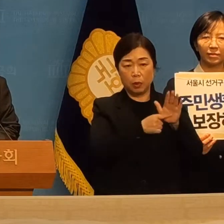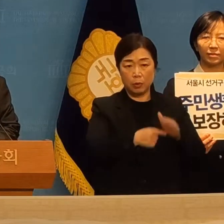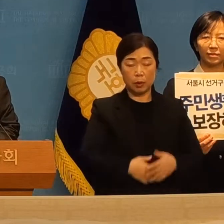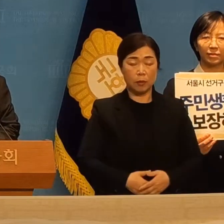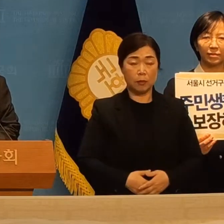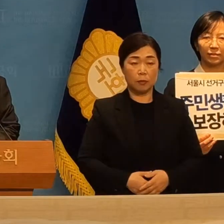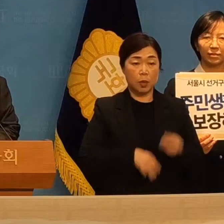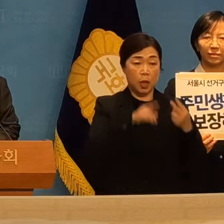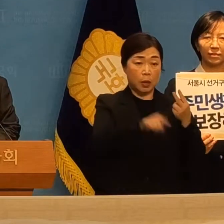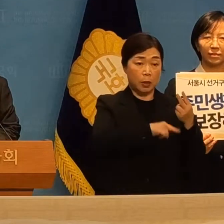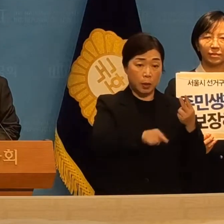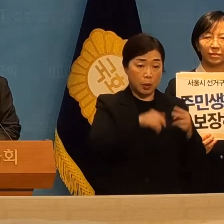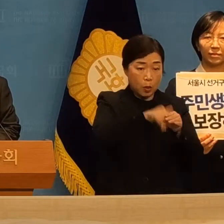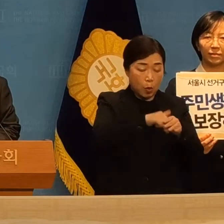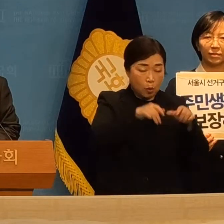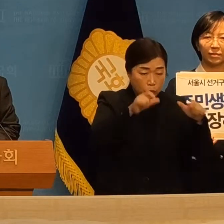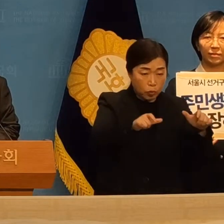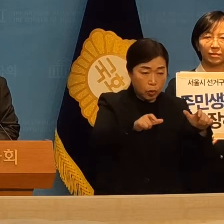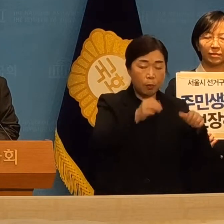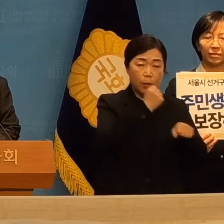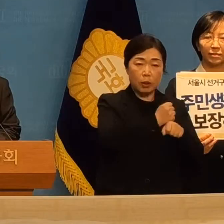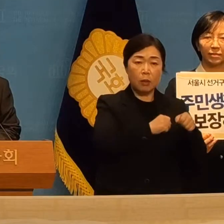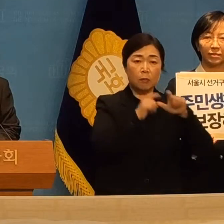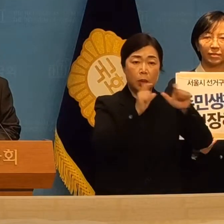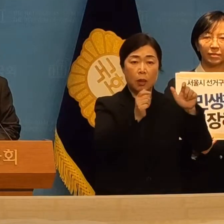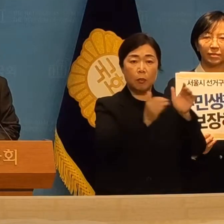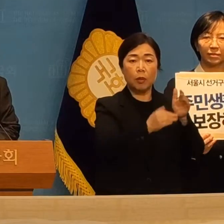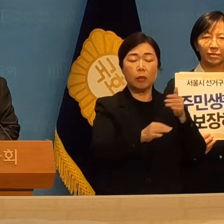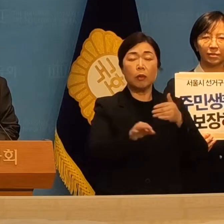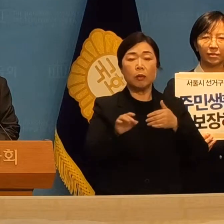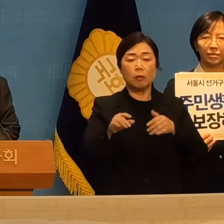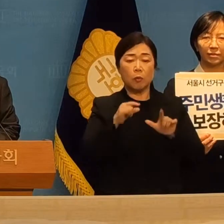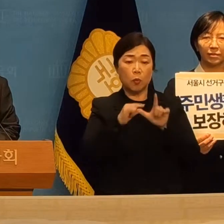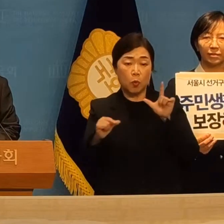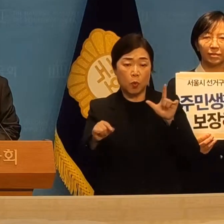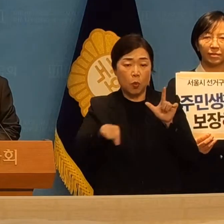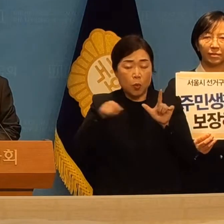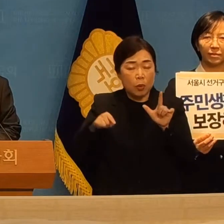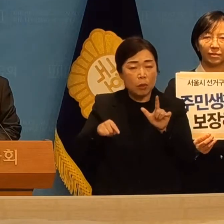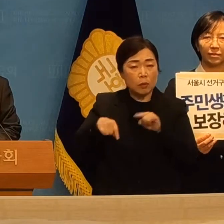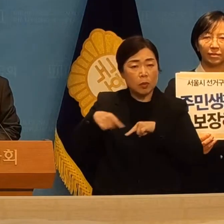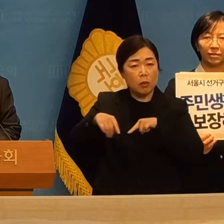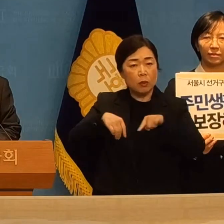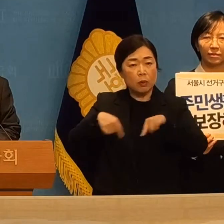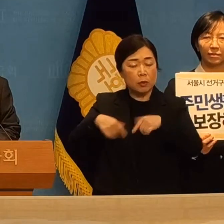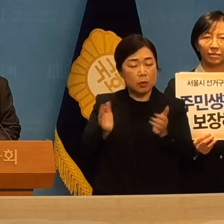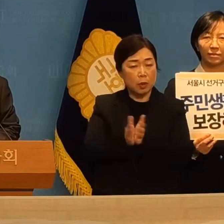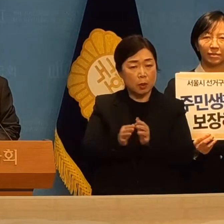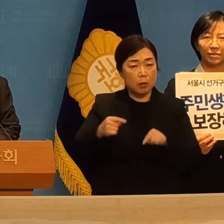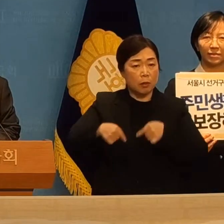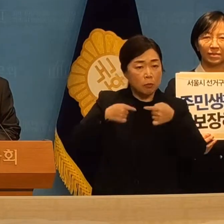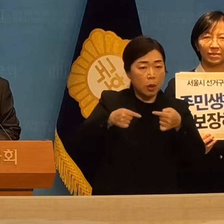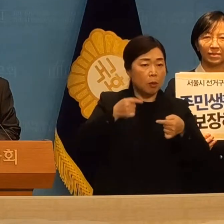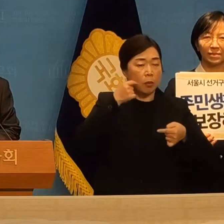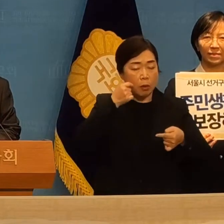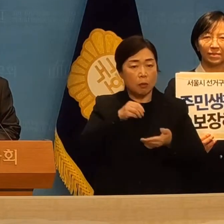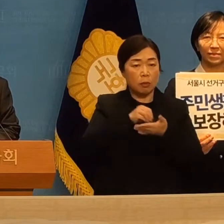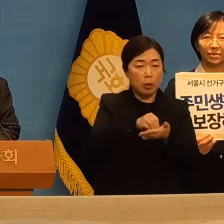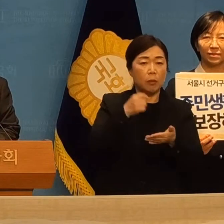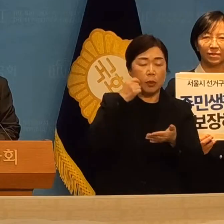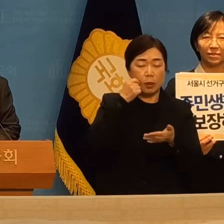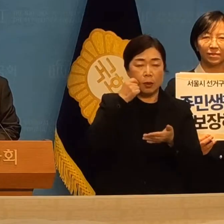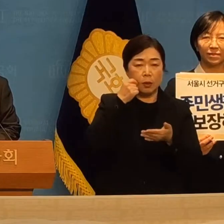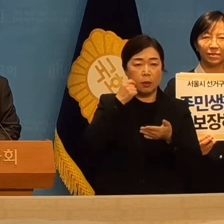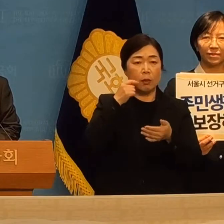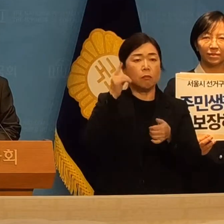구조로 군소정당의 의회 진출을 사실상 차단하고 있습니다. 그로 인해 정치에서의 견제와 비판 기능은